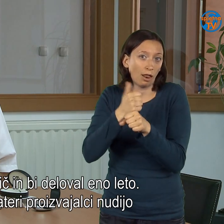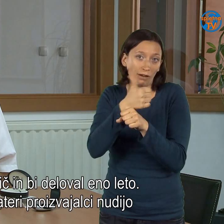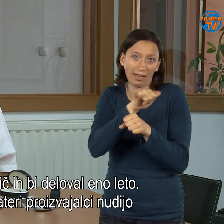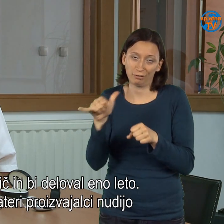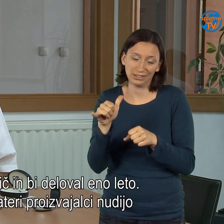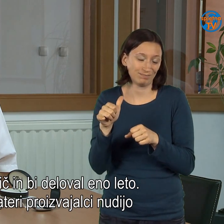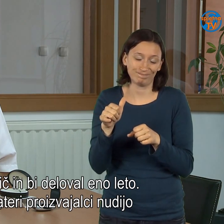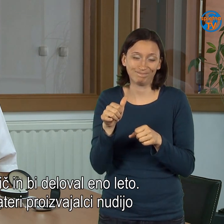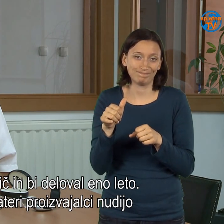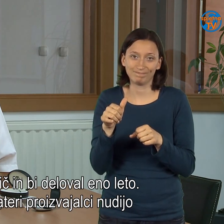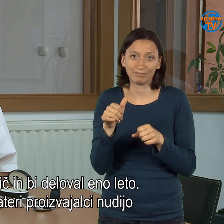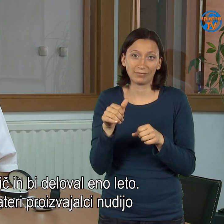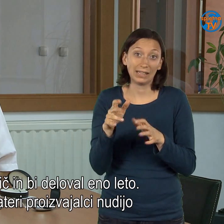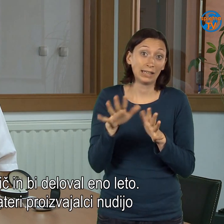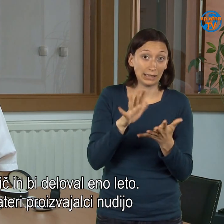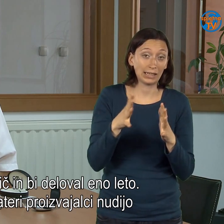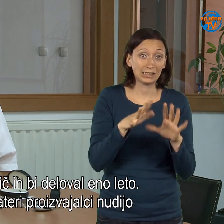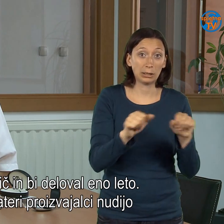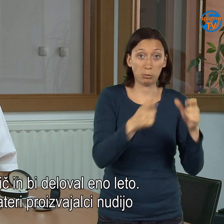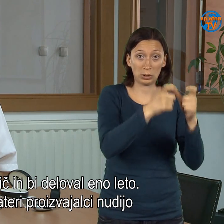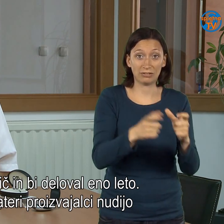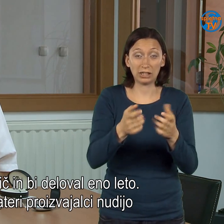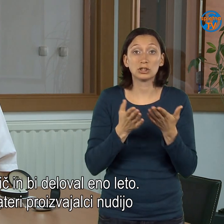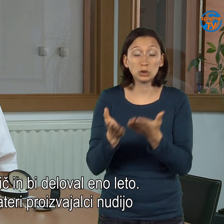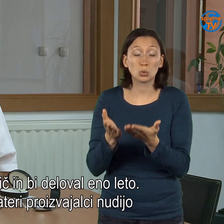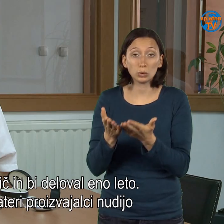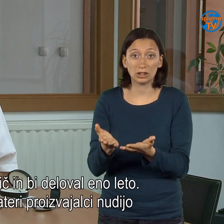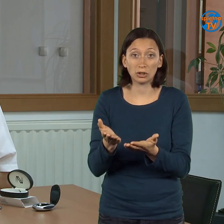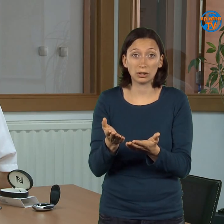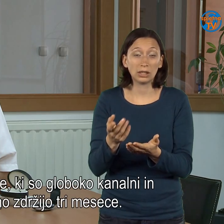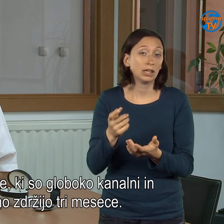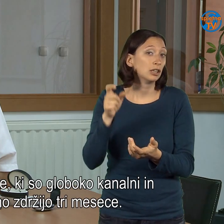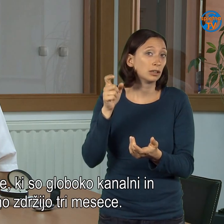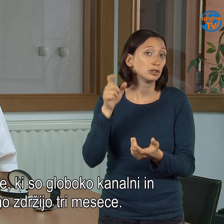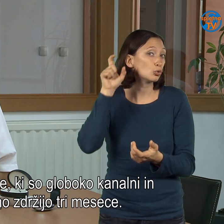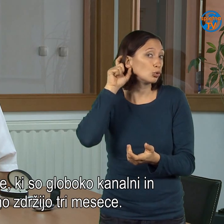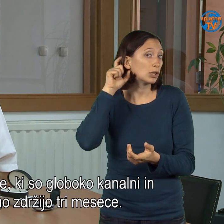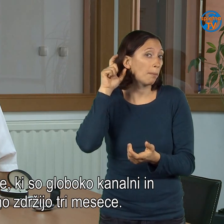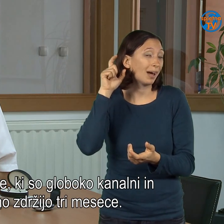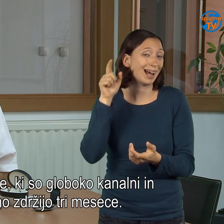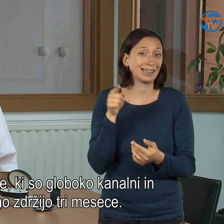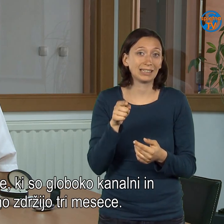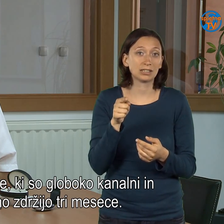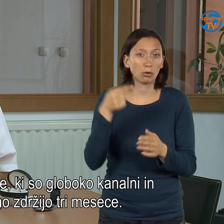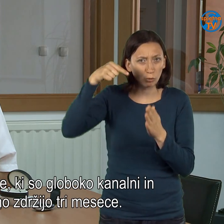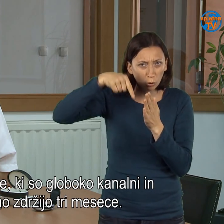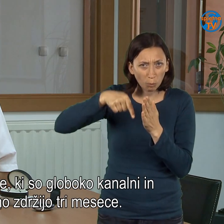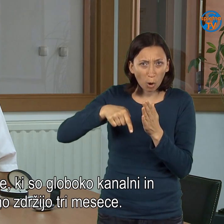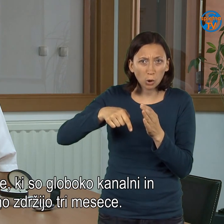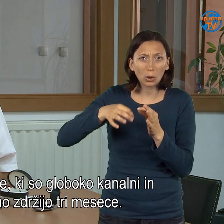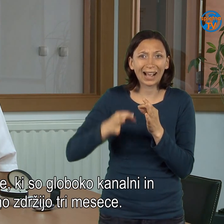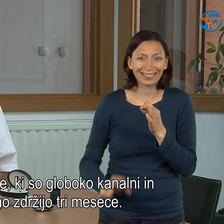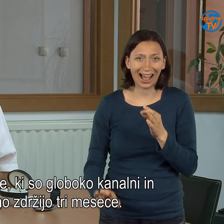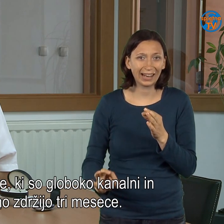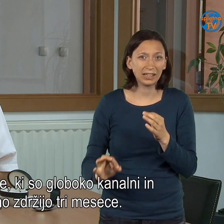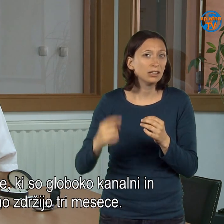1 leto. Ne. Sicer nekateri proizvajalci nudijo slušne aparate, ki so čisto globoko